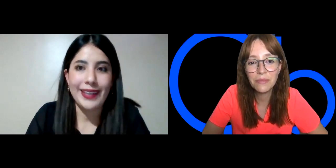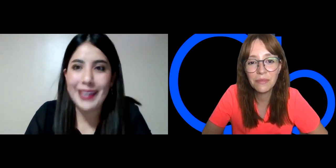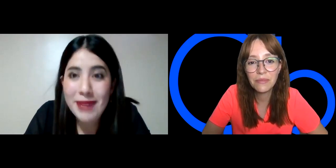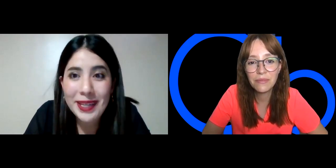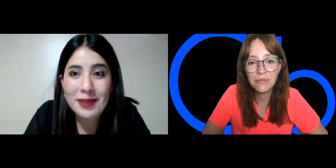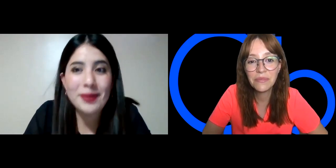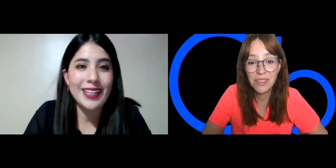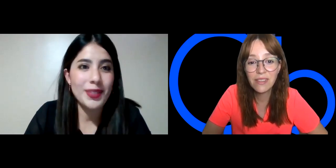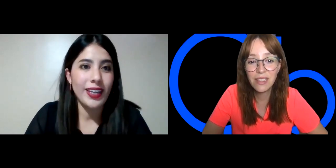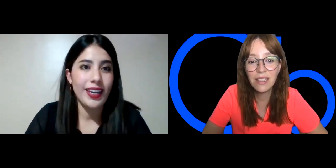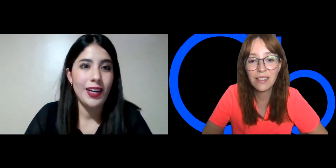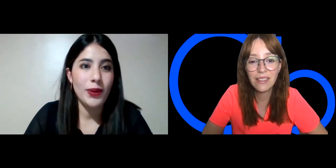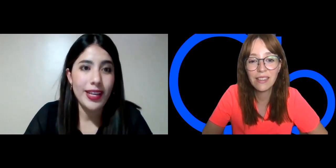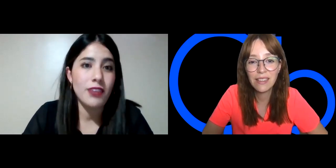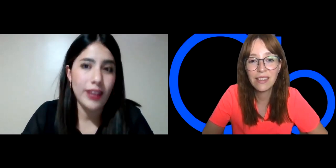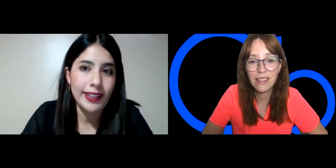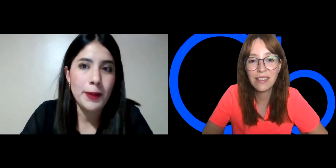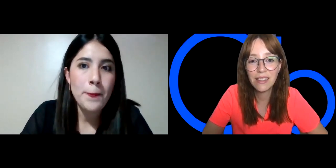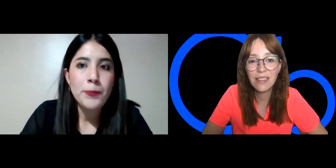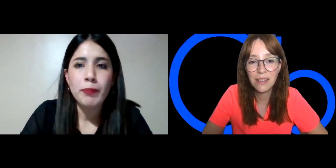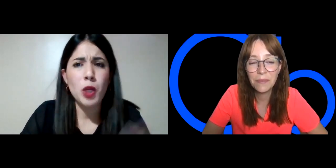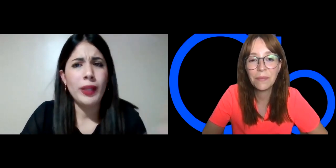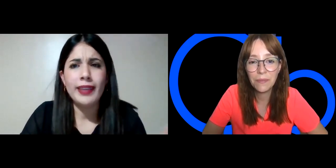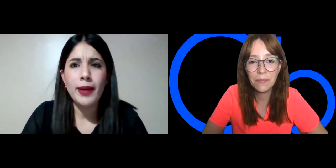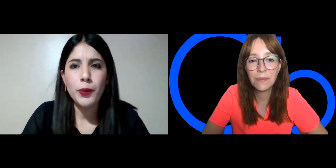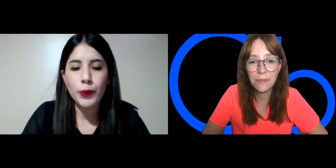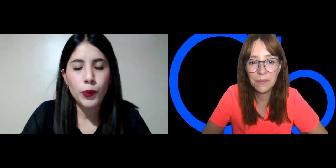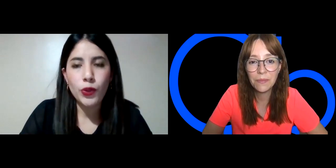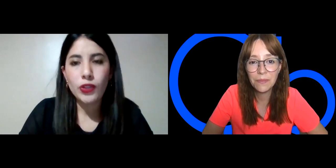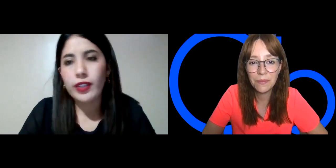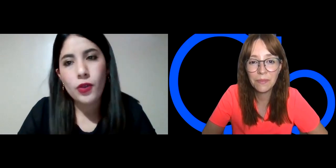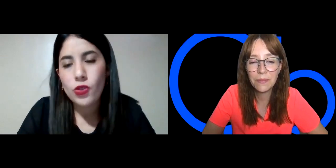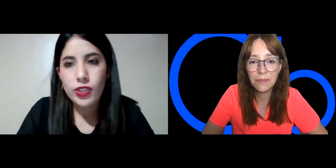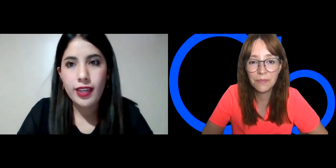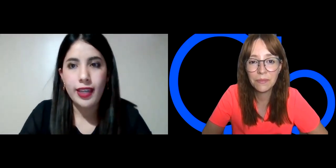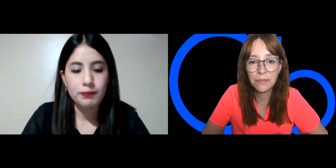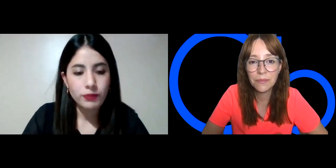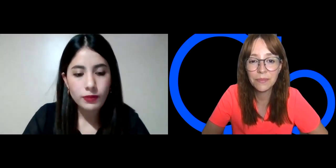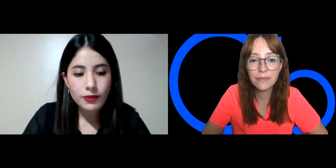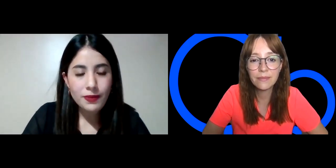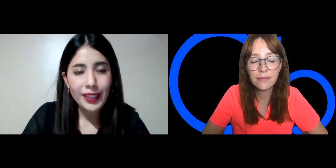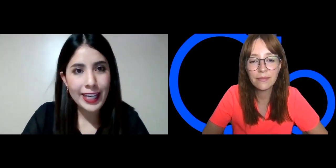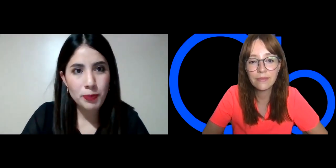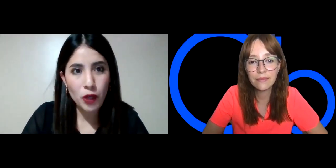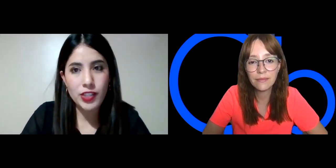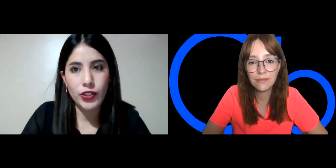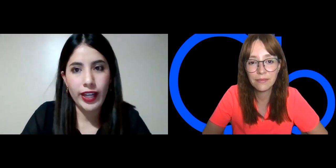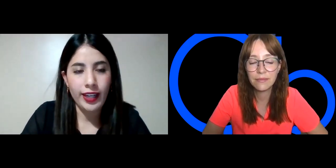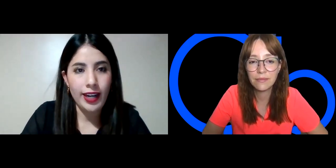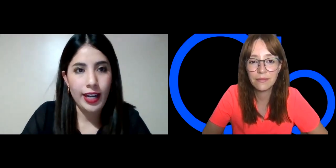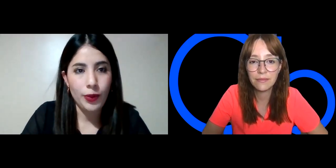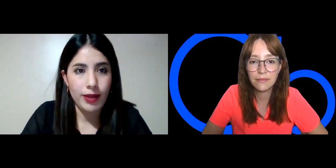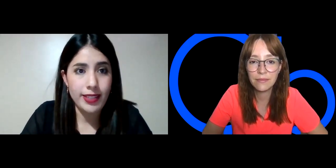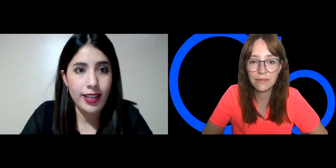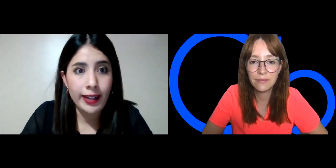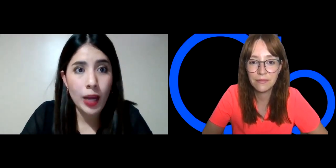pues aquí en México, porque es lo que hace falta. Me comentaba un doctor que conocí que es profesor en